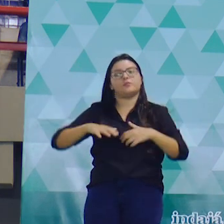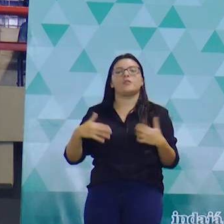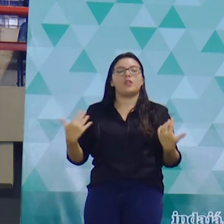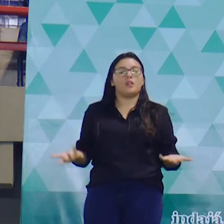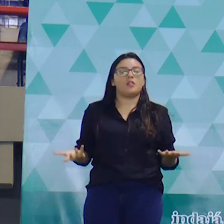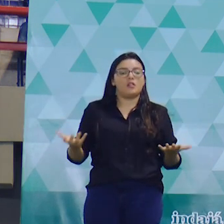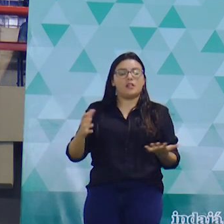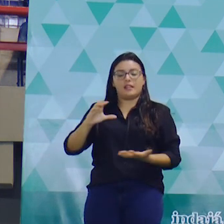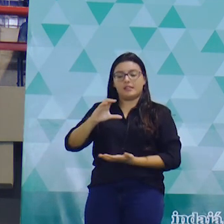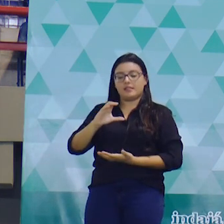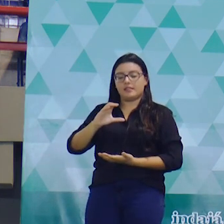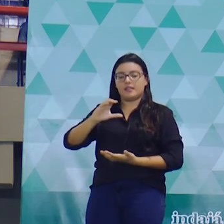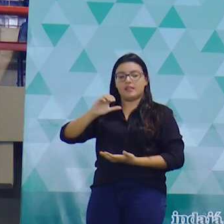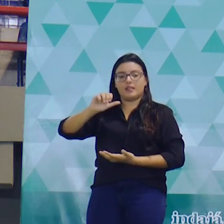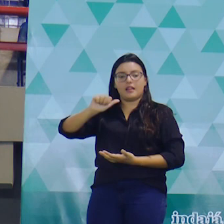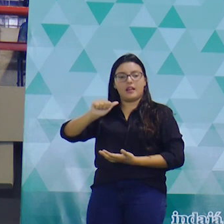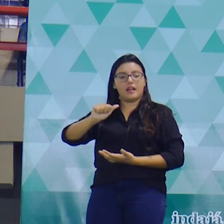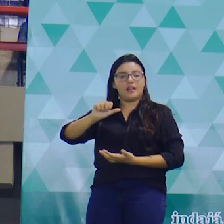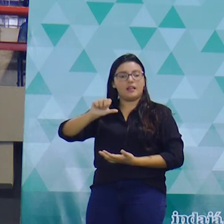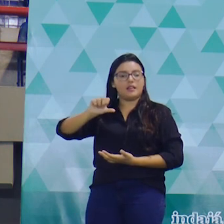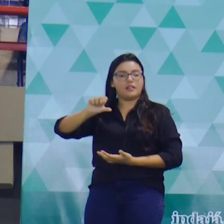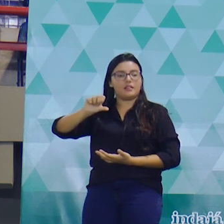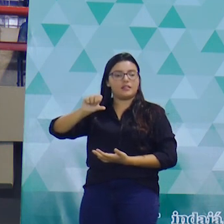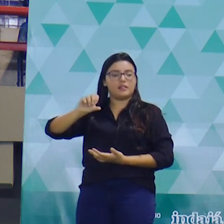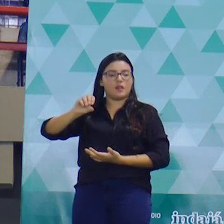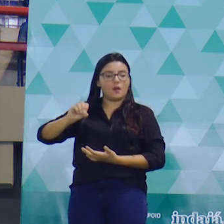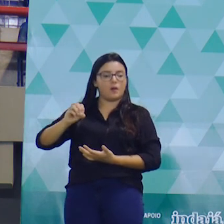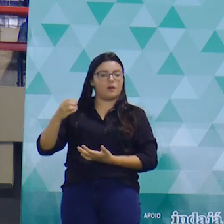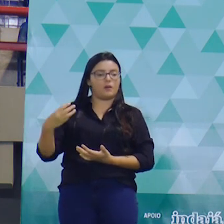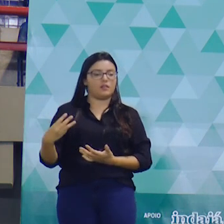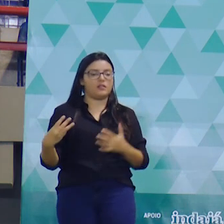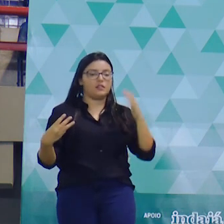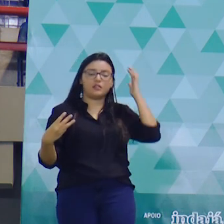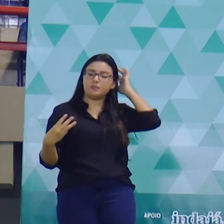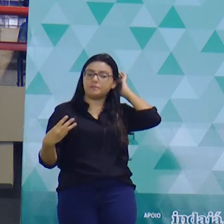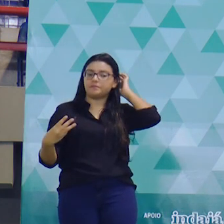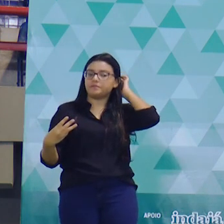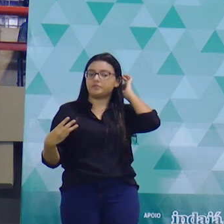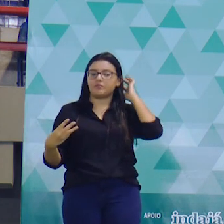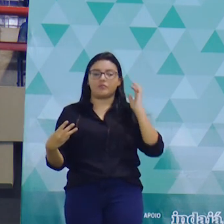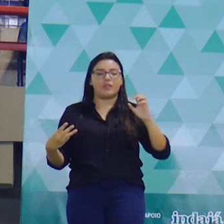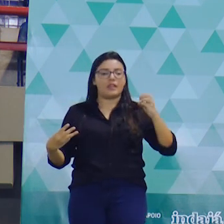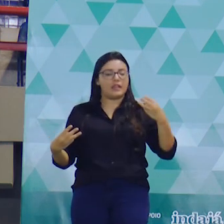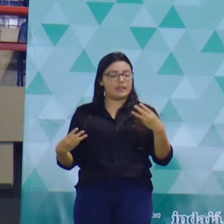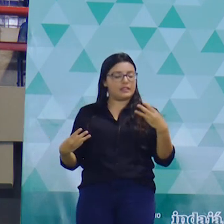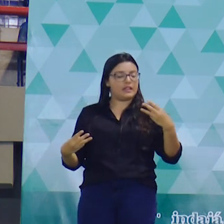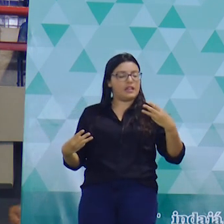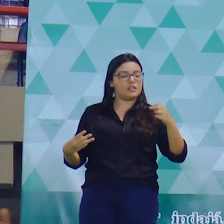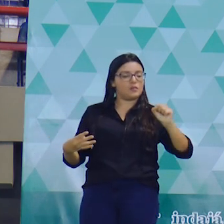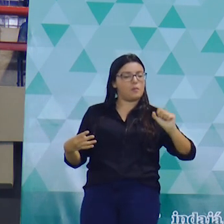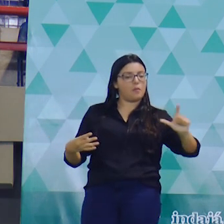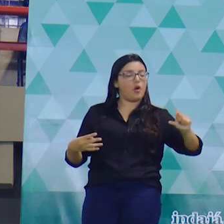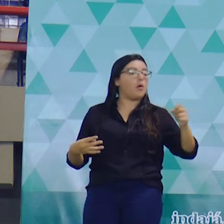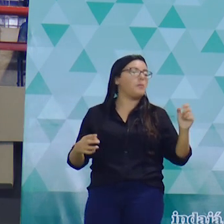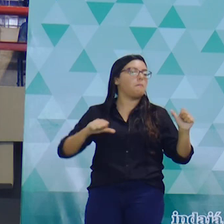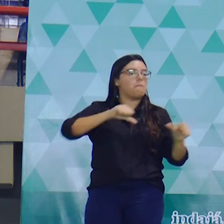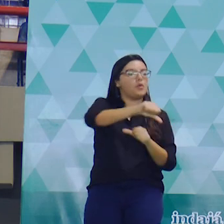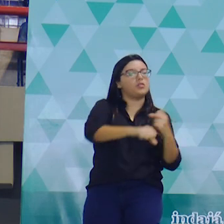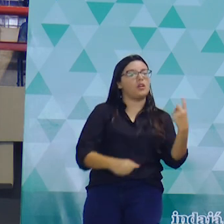lugar do CaCO3, coloque SO2. E aqui no lugar de 3 mols, coloque 1